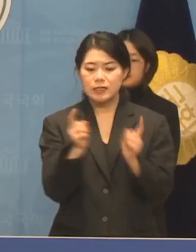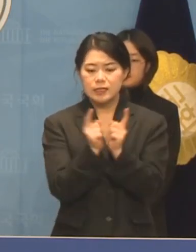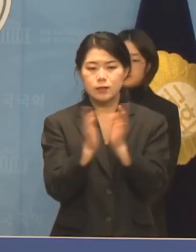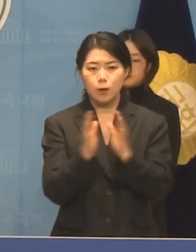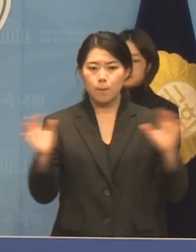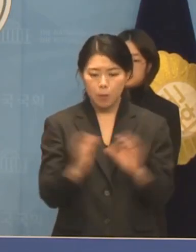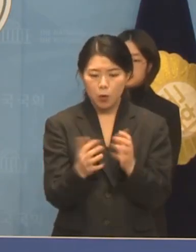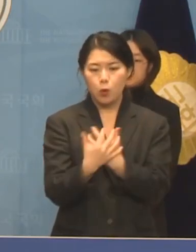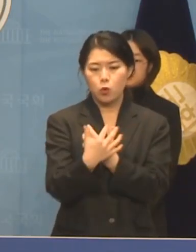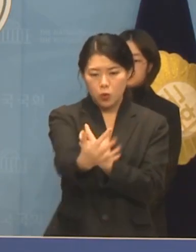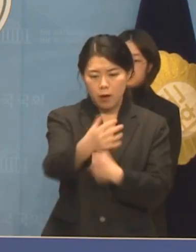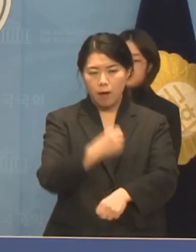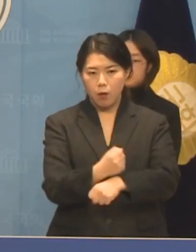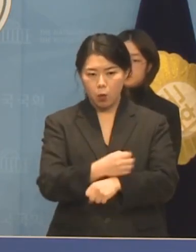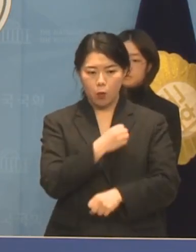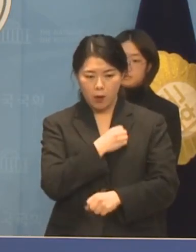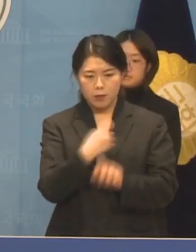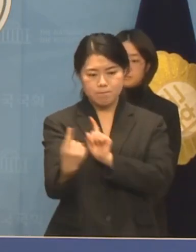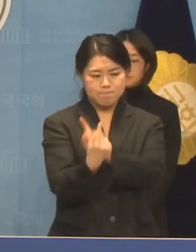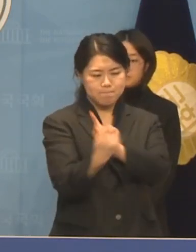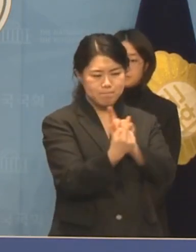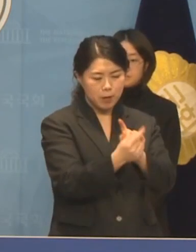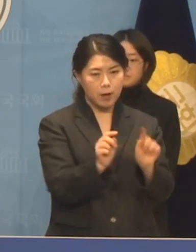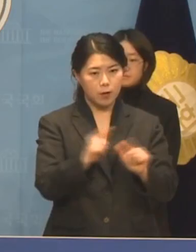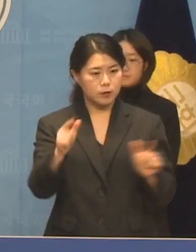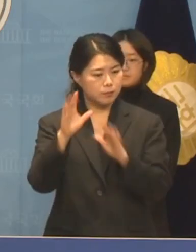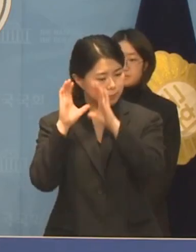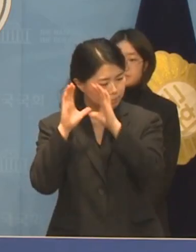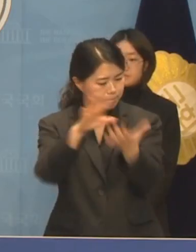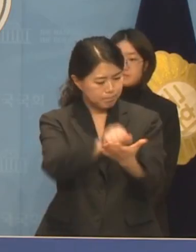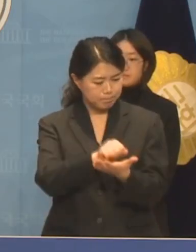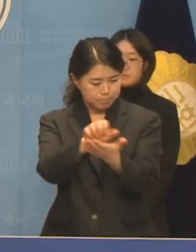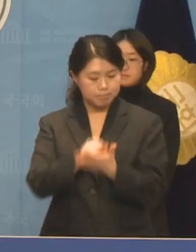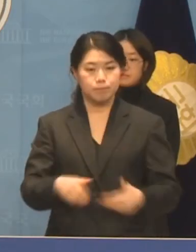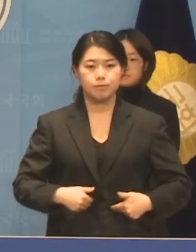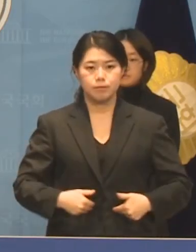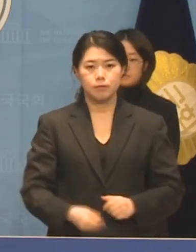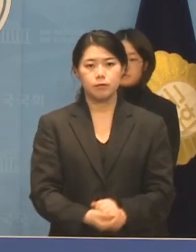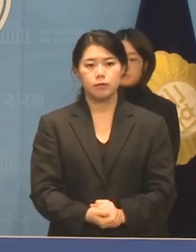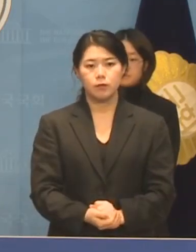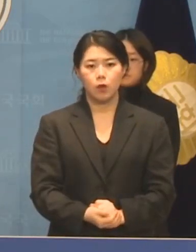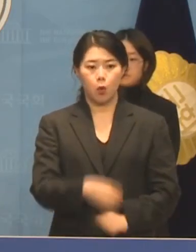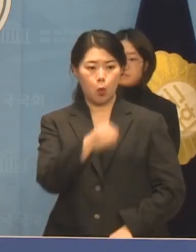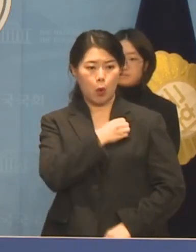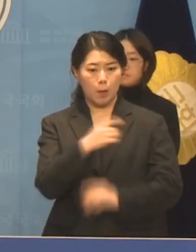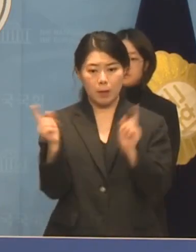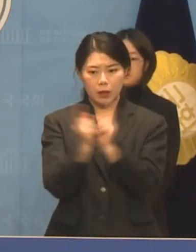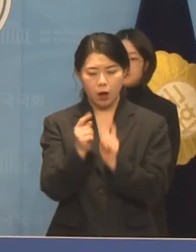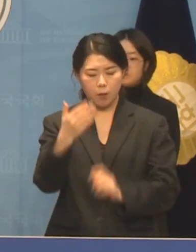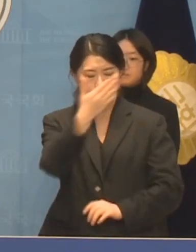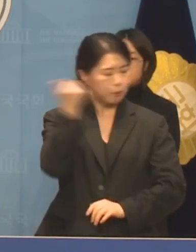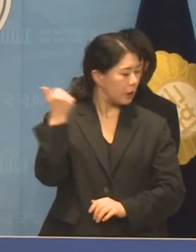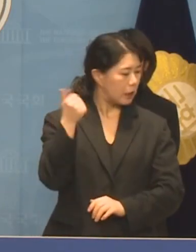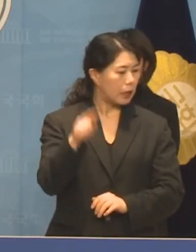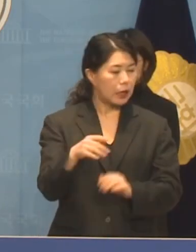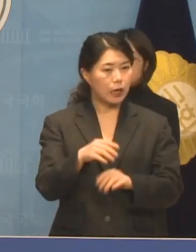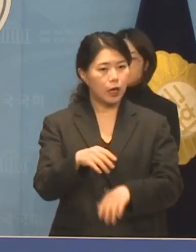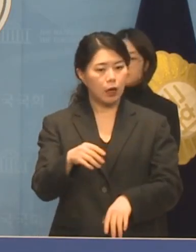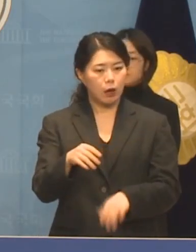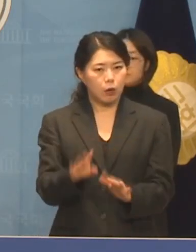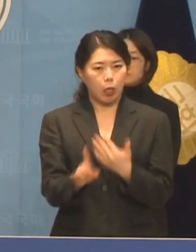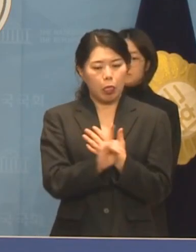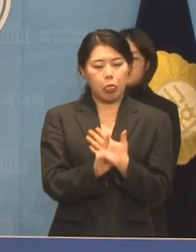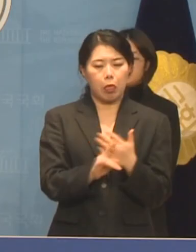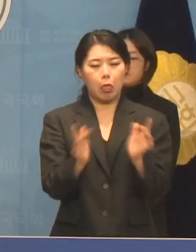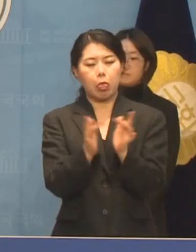회원들을 만나보고 다양한 목소리를 생생하게 들어야 합니다. 회원 만남을 회피하고 비겁하게 온라인 모니터